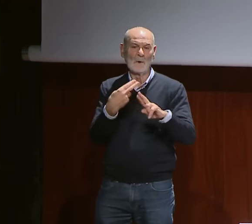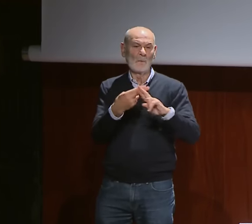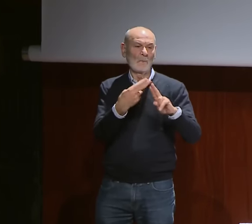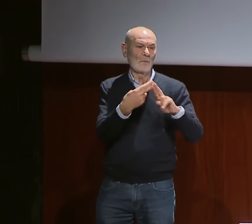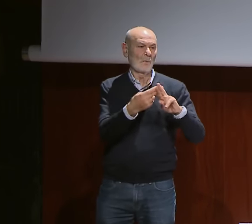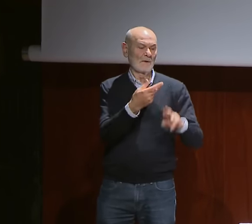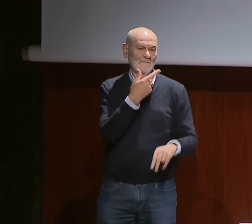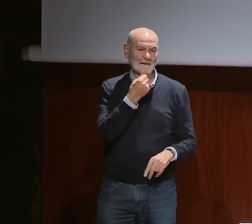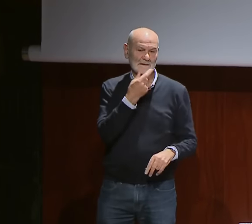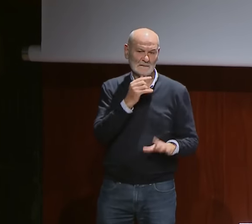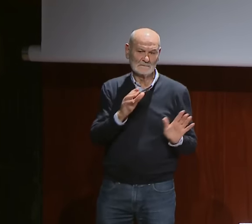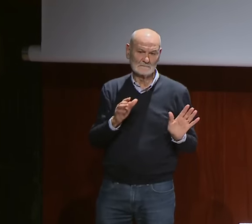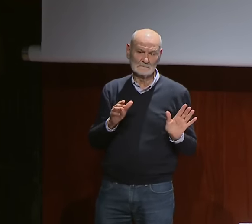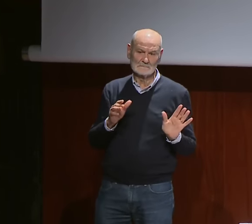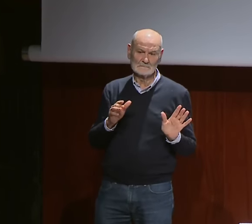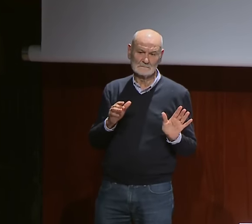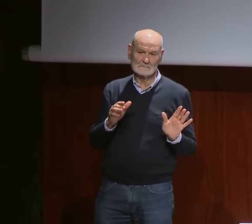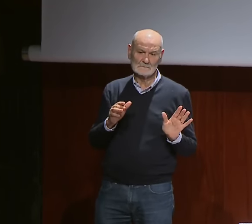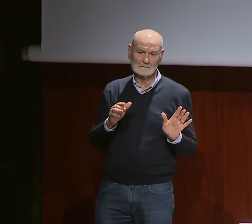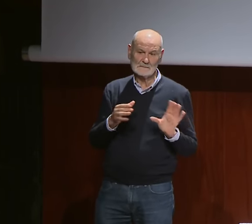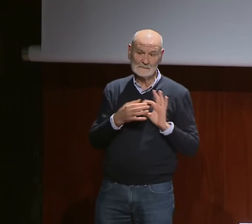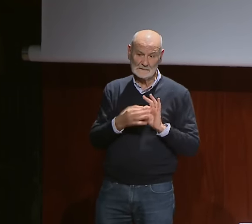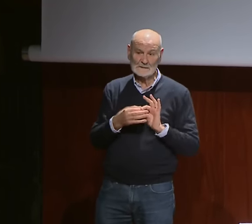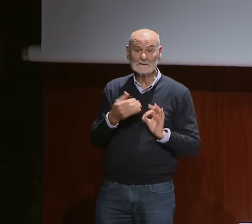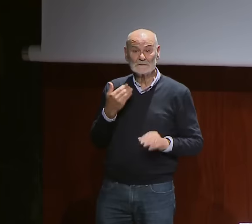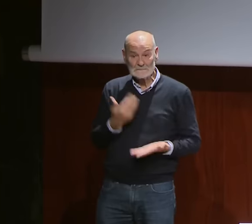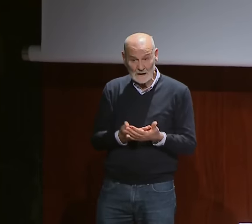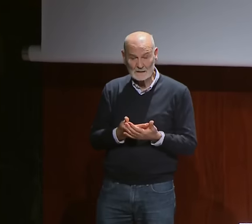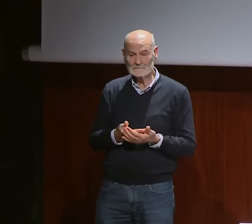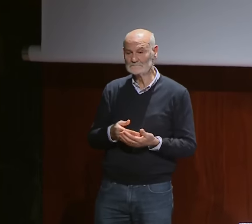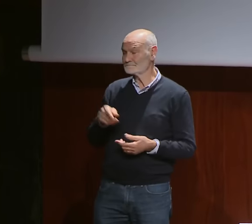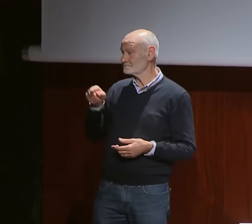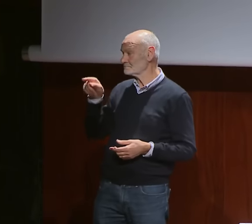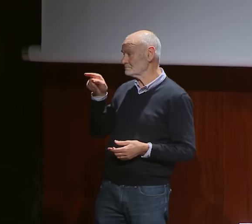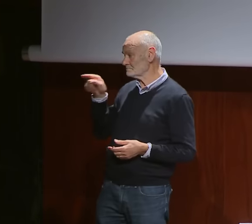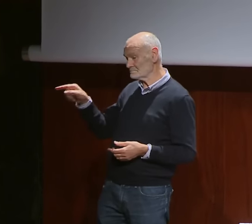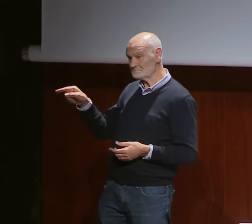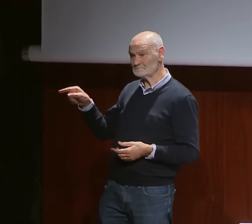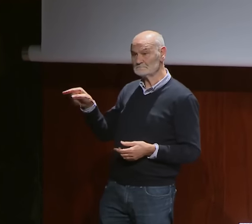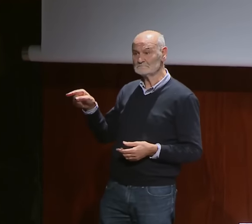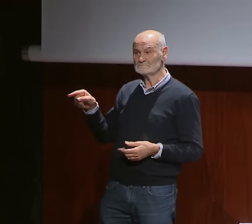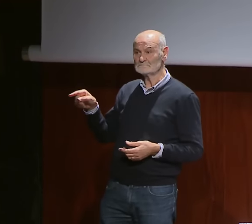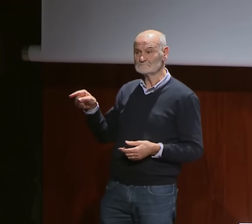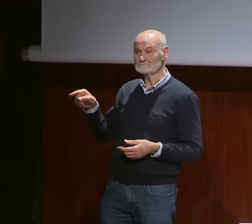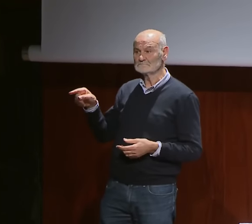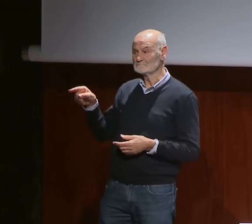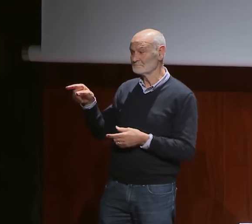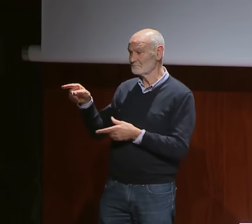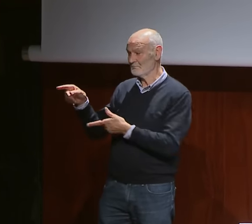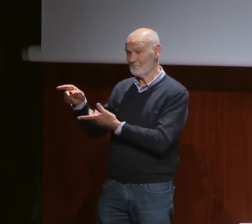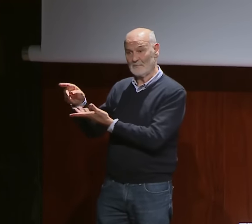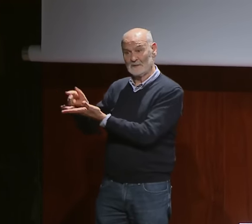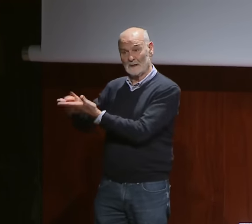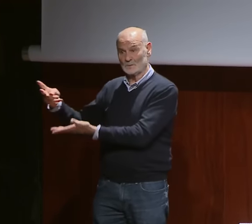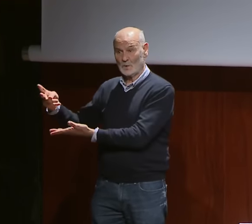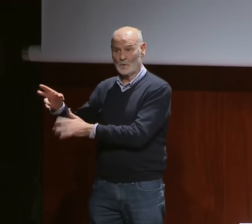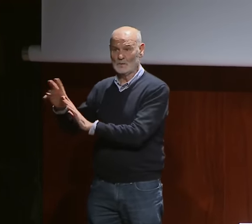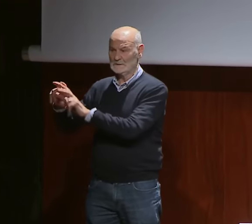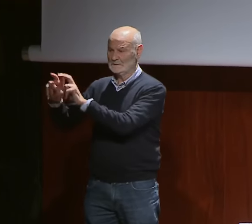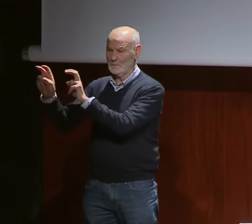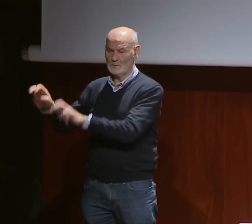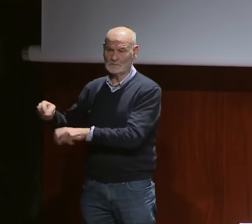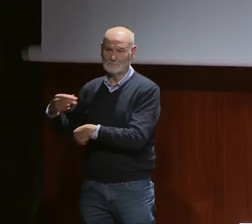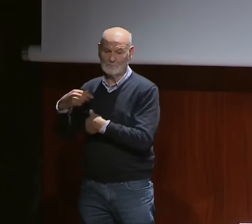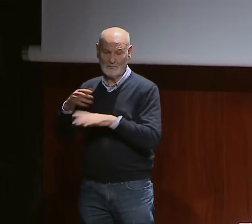ensemble. Voilà, c'était... et finalement, ça peut se faire. Et finalement, ça peut se faire de façon